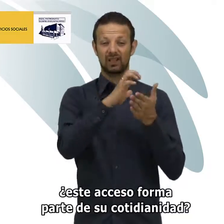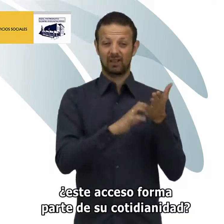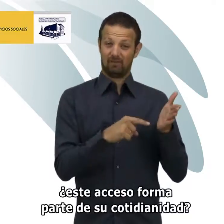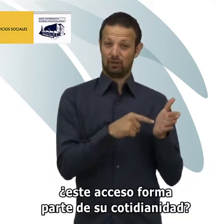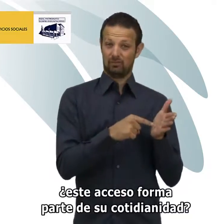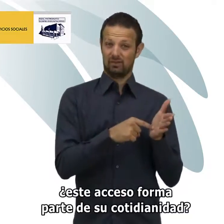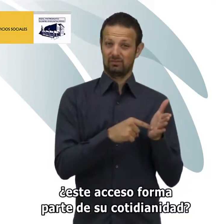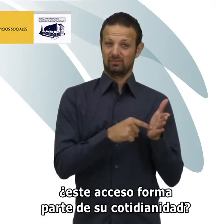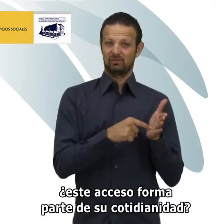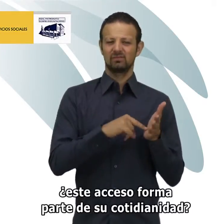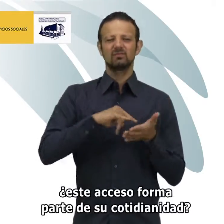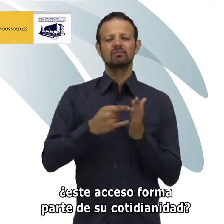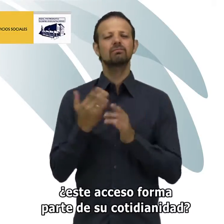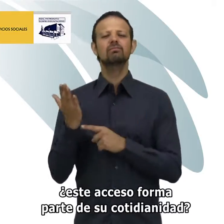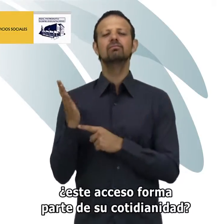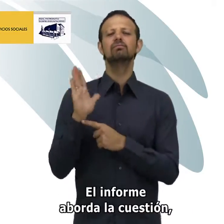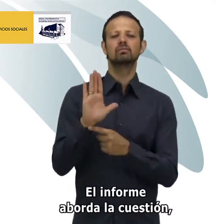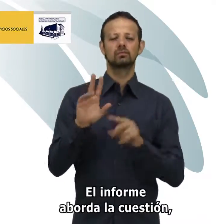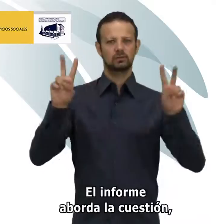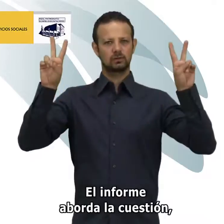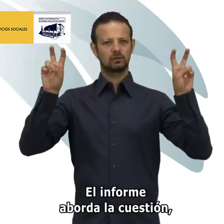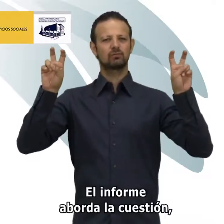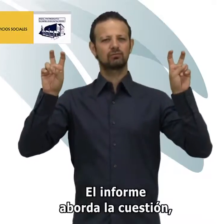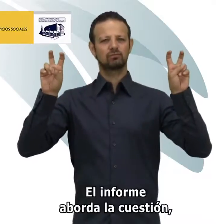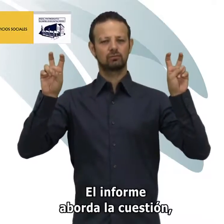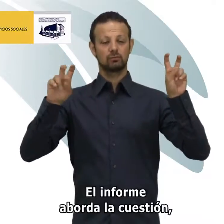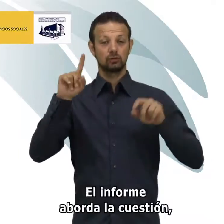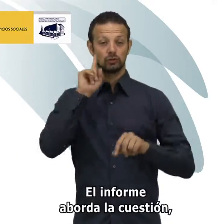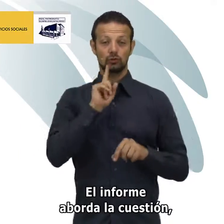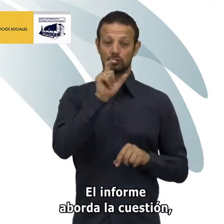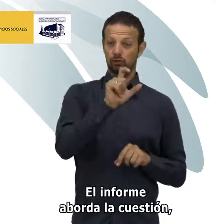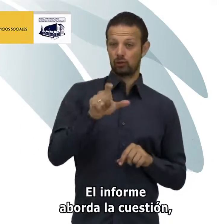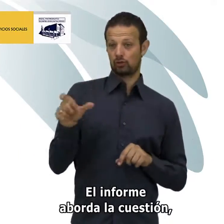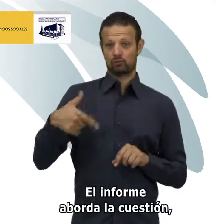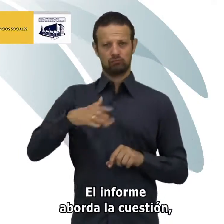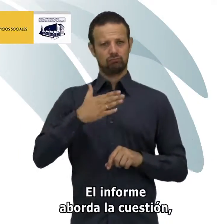El informe aborda la cuestión desde la óptica de las propias personas interesadas.